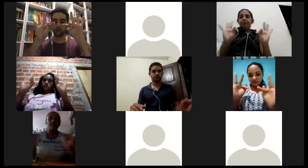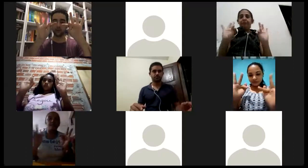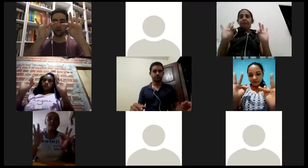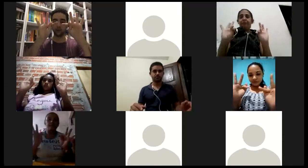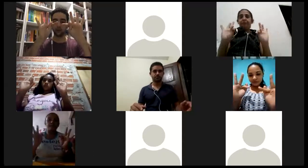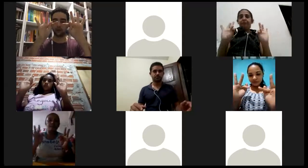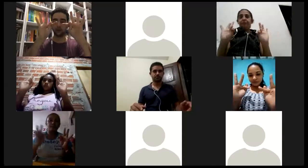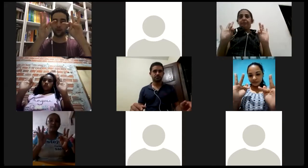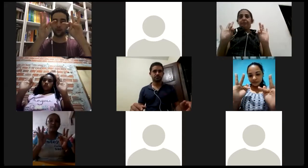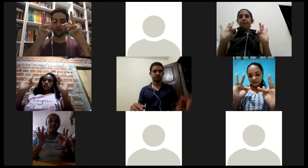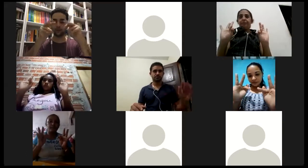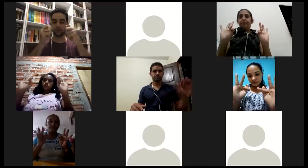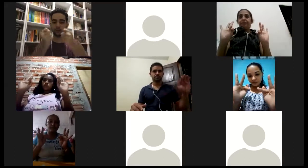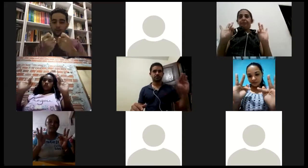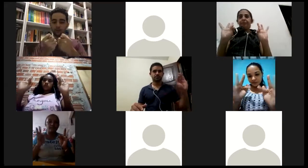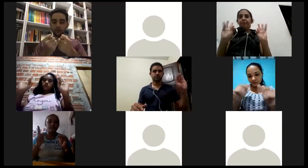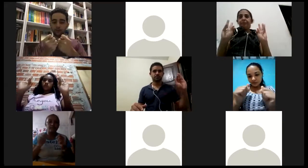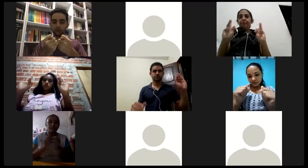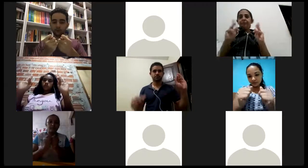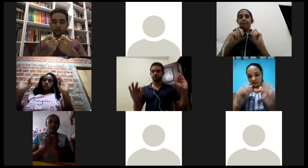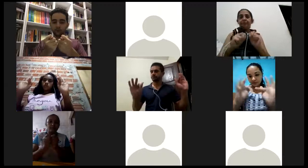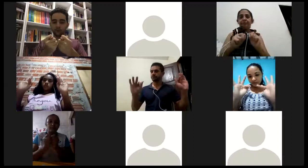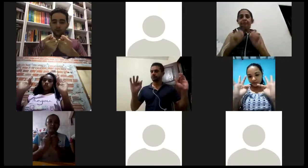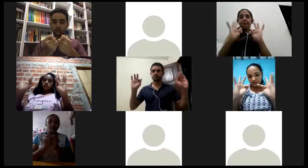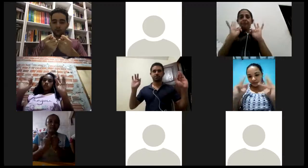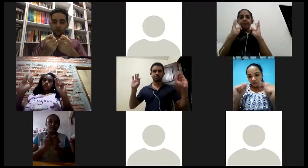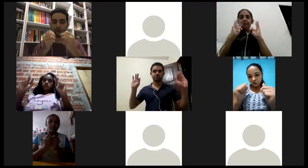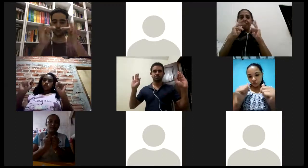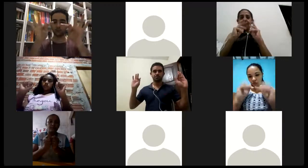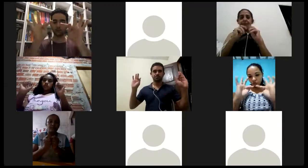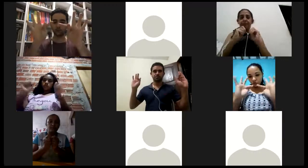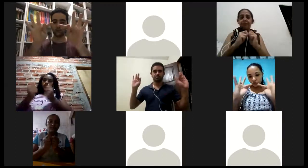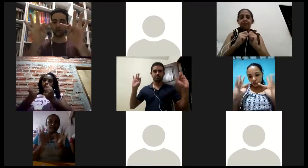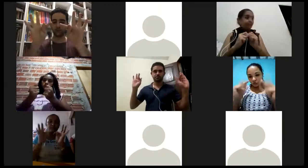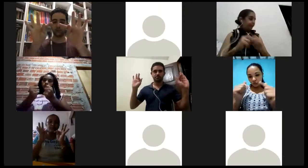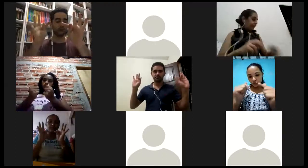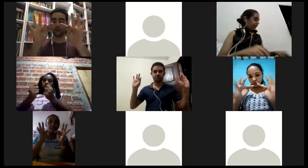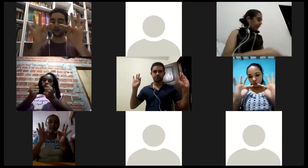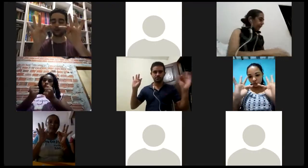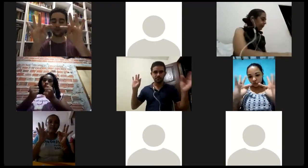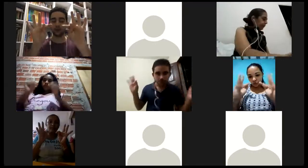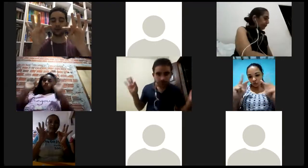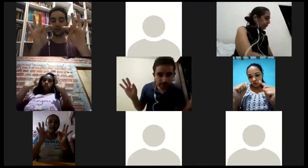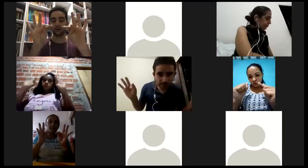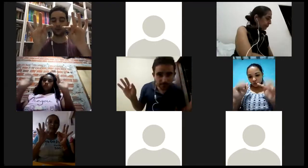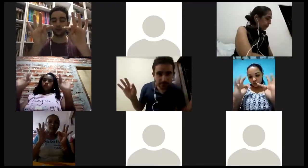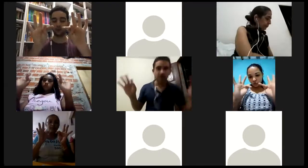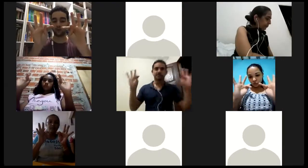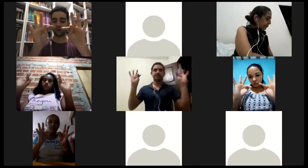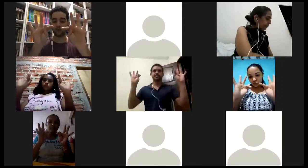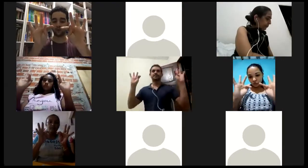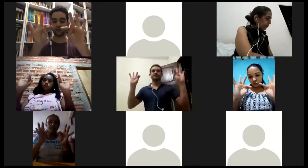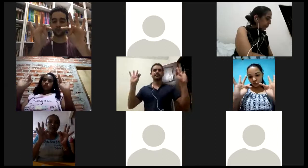mãos. E eu vou fechar as minhas duas mãos. Configuração de mão em F, em T, quer dizer,